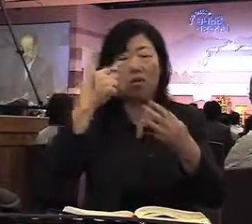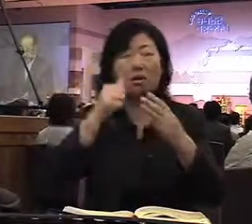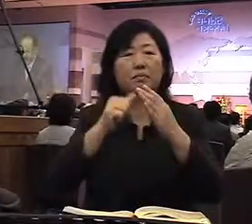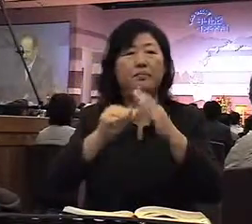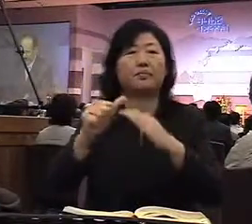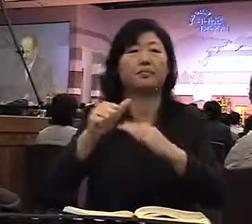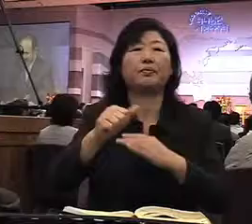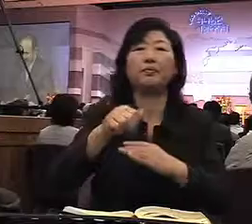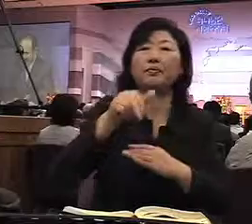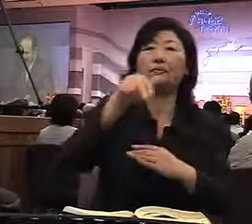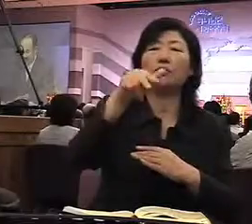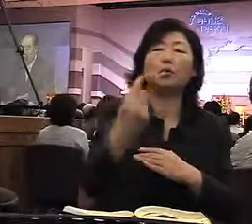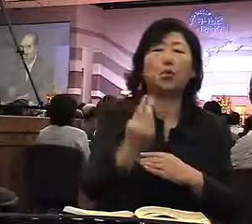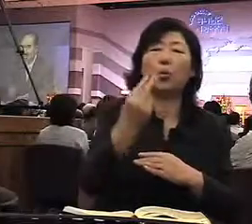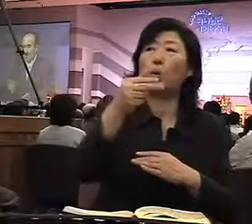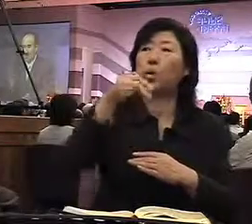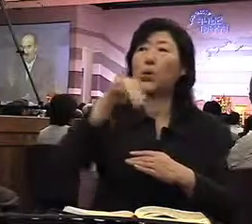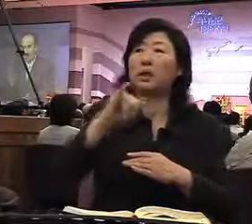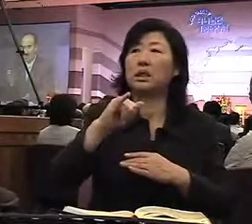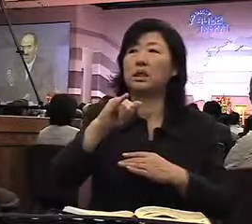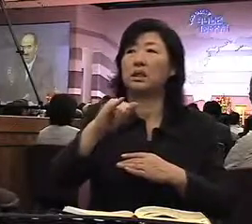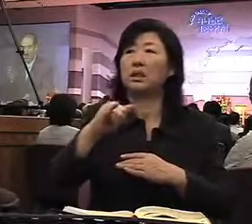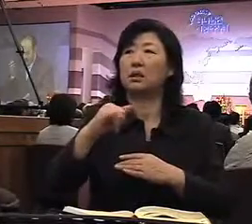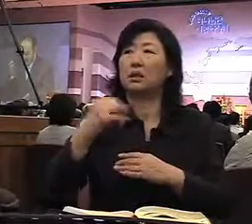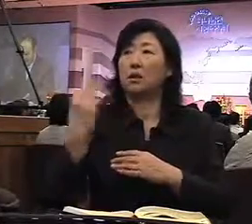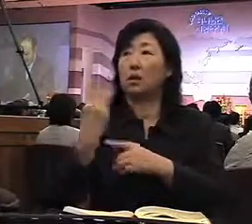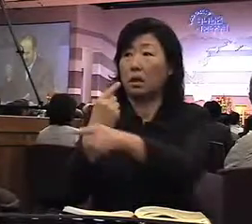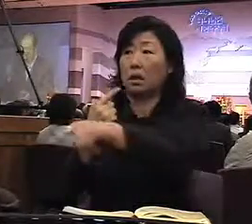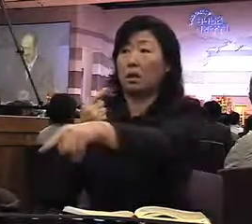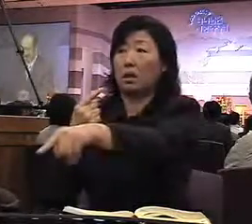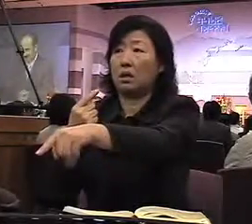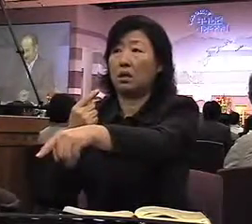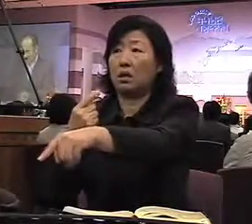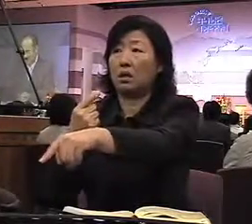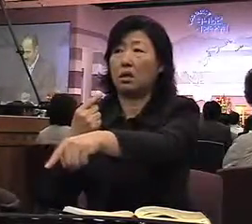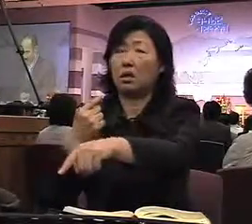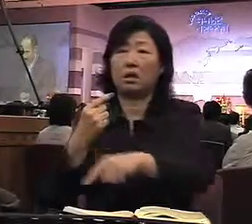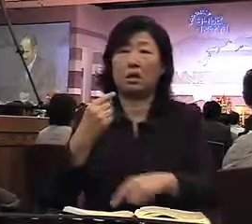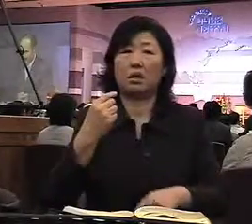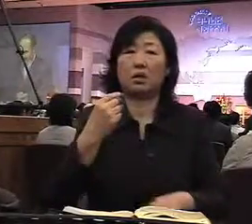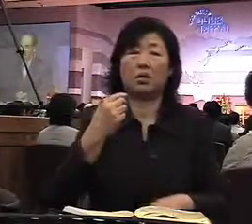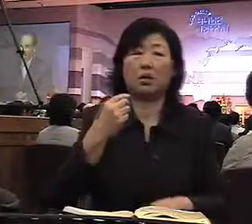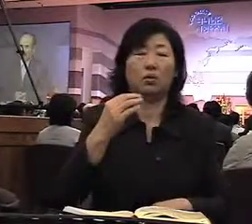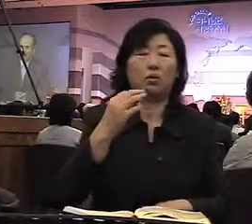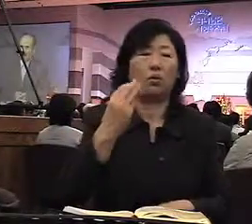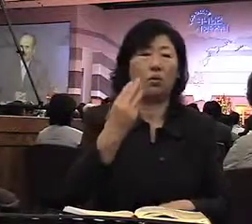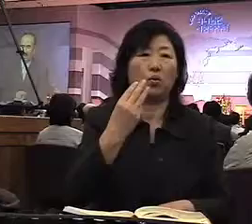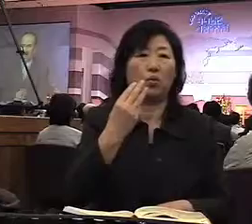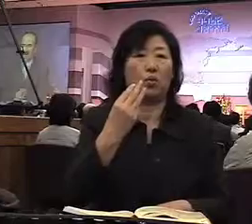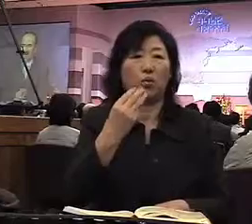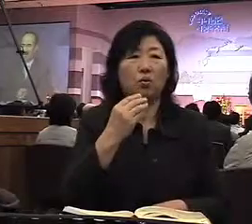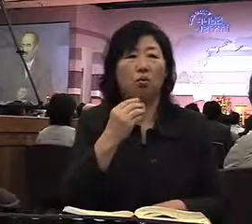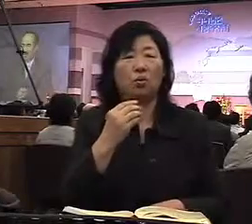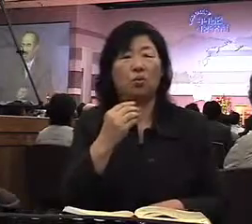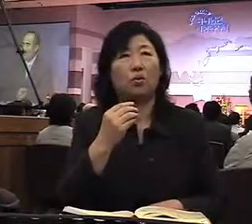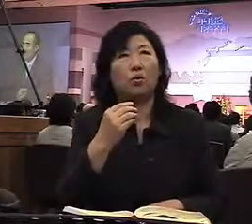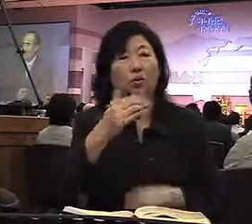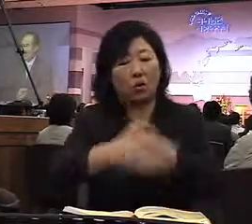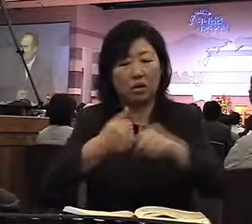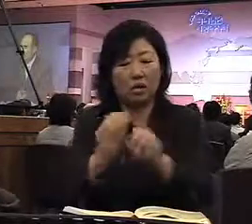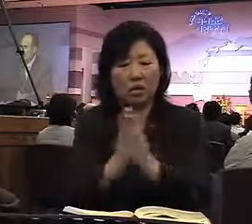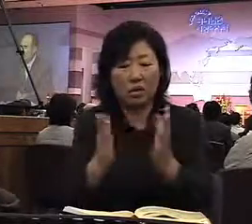그분의 영향을 믿지 않는 사람은 한 사람도 없어요. 기도는 놀라운 신비예요. 성경에 보니까 이